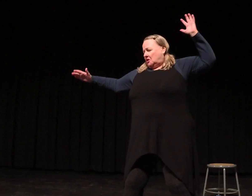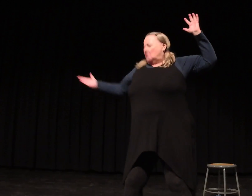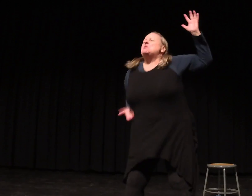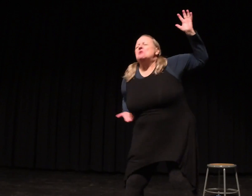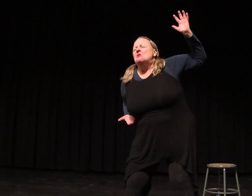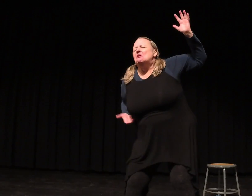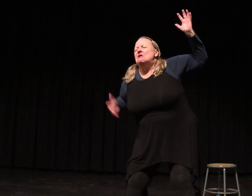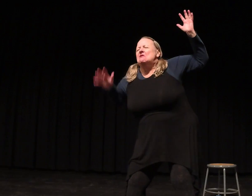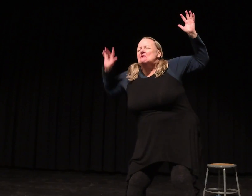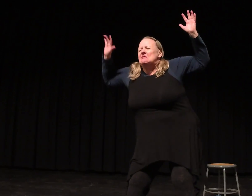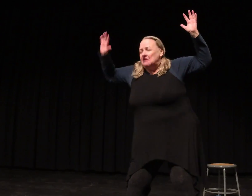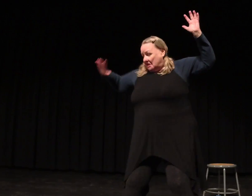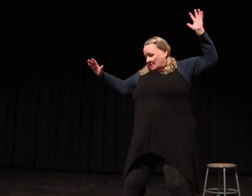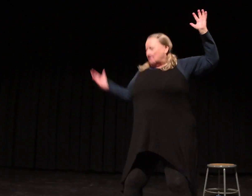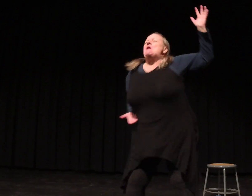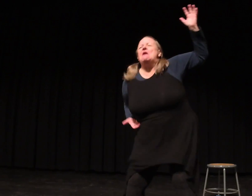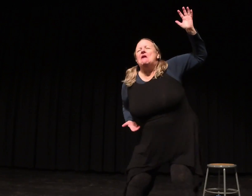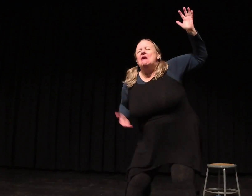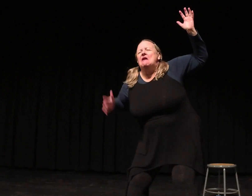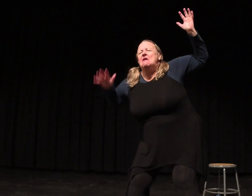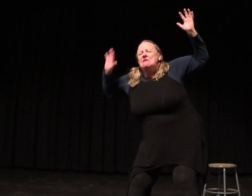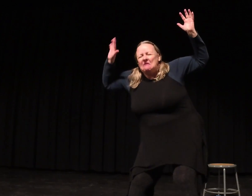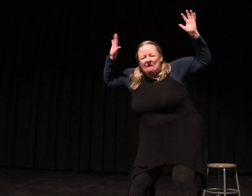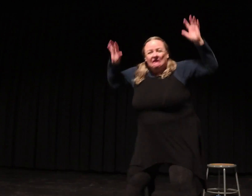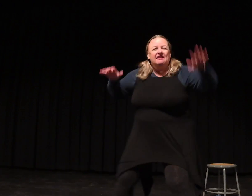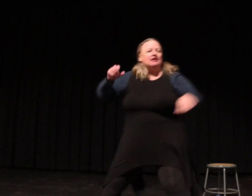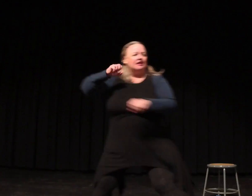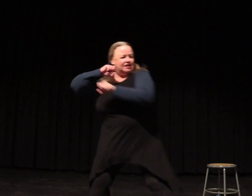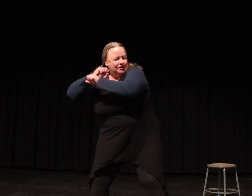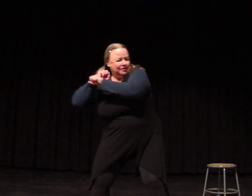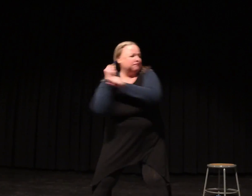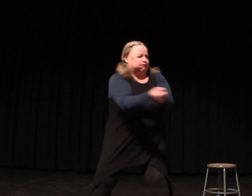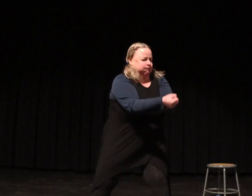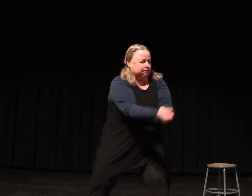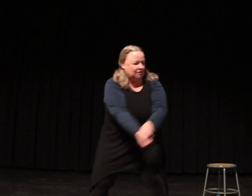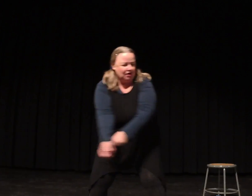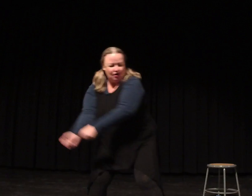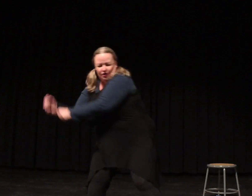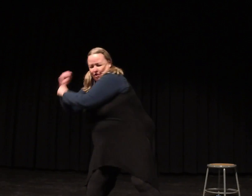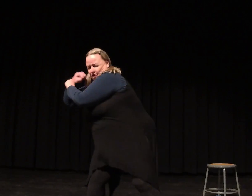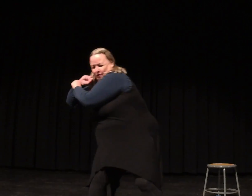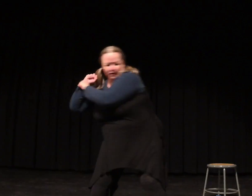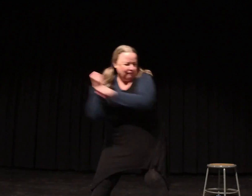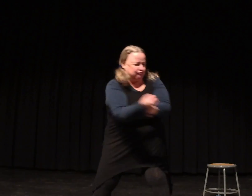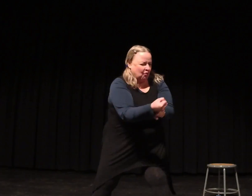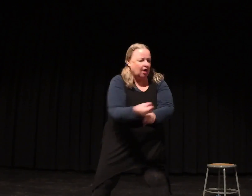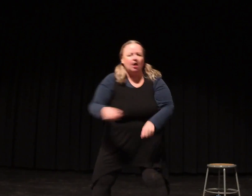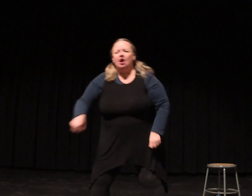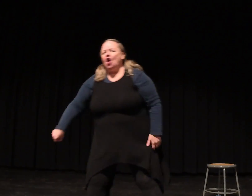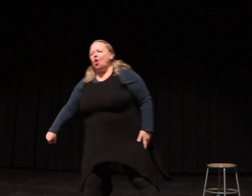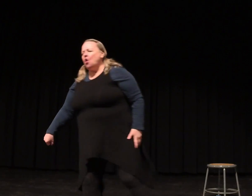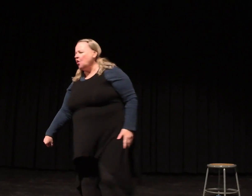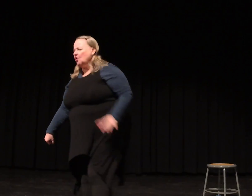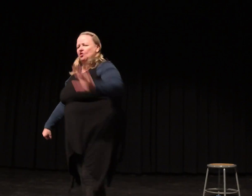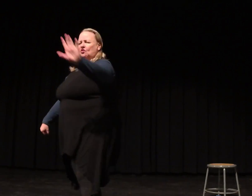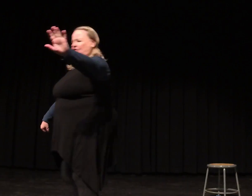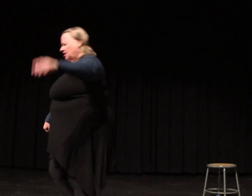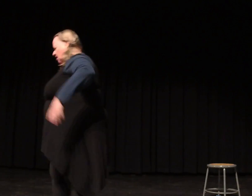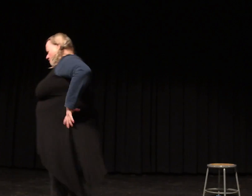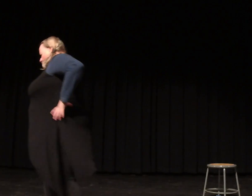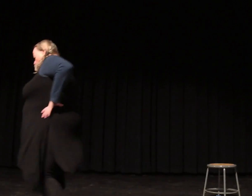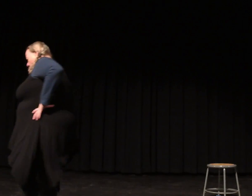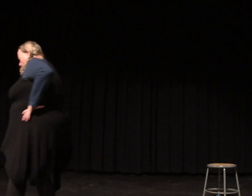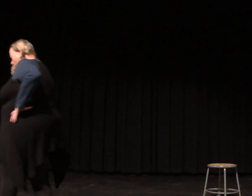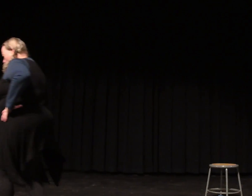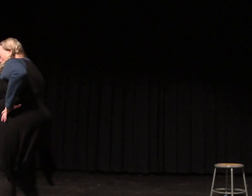Aïe! Aïe! Aïe! Oh! Tao! Tao!